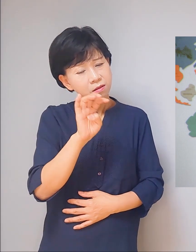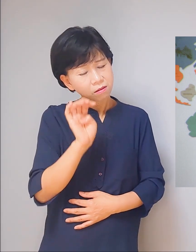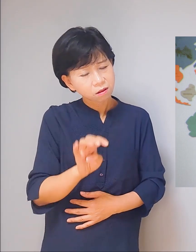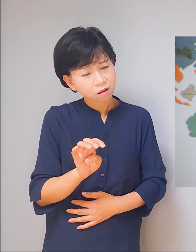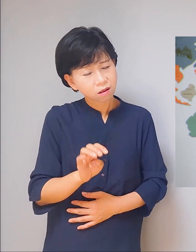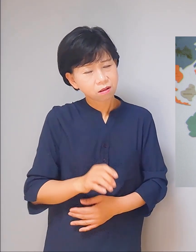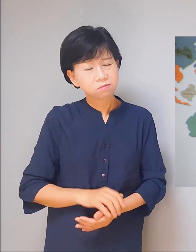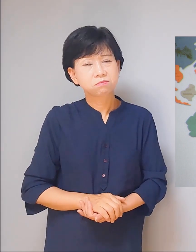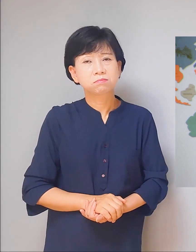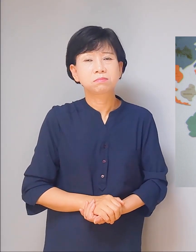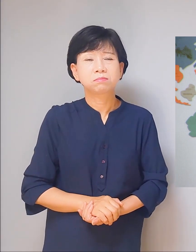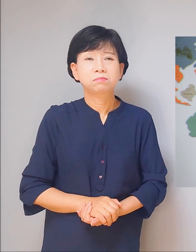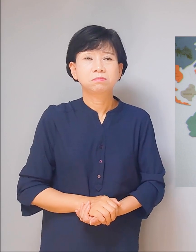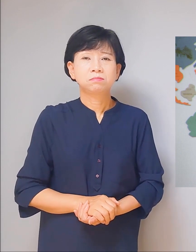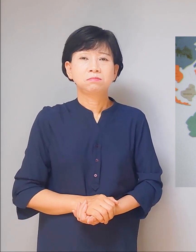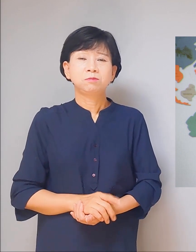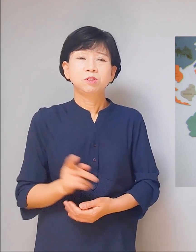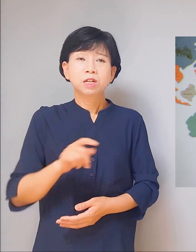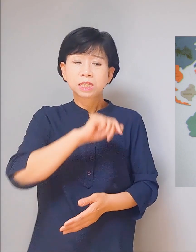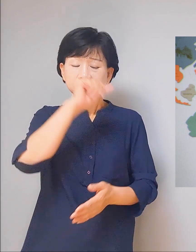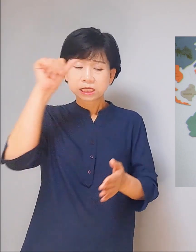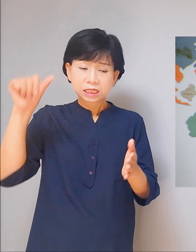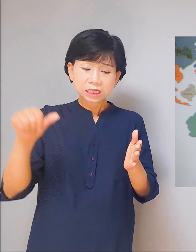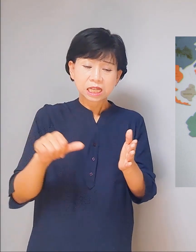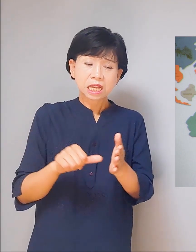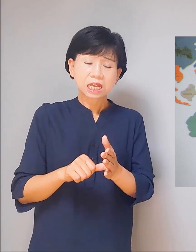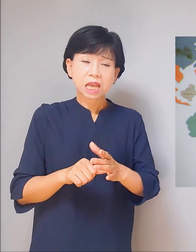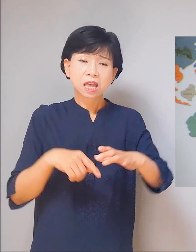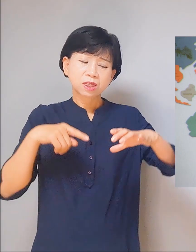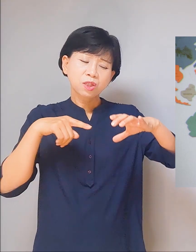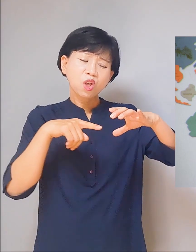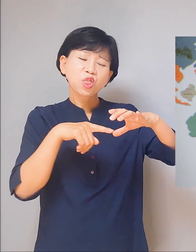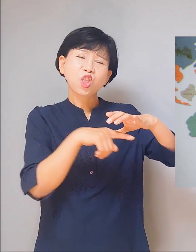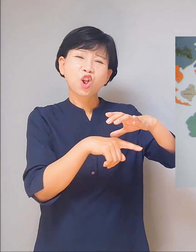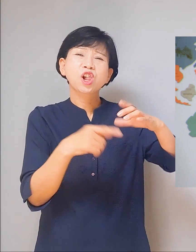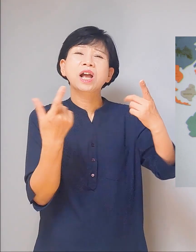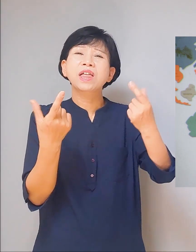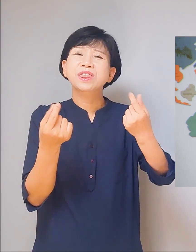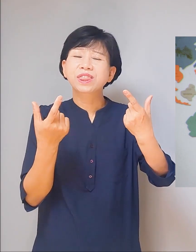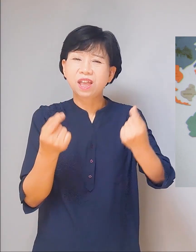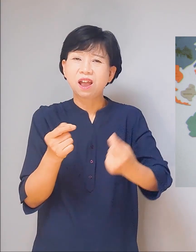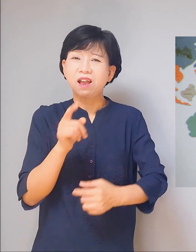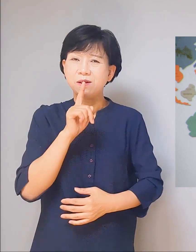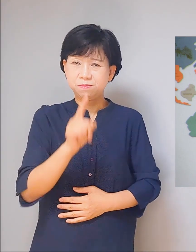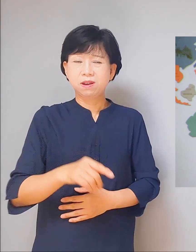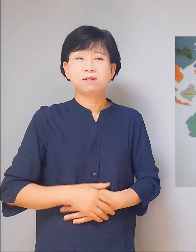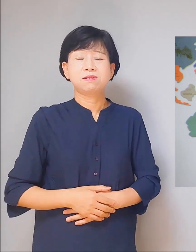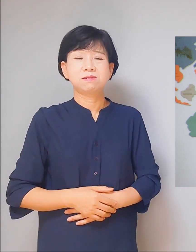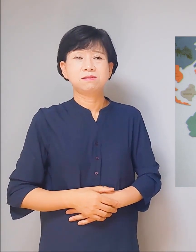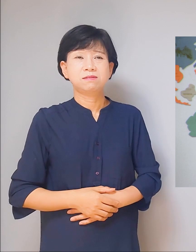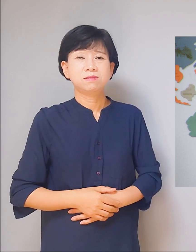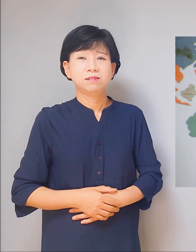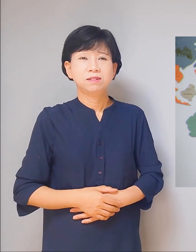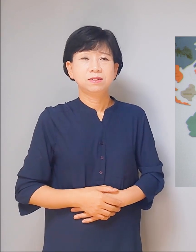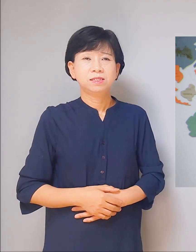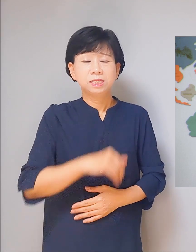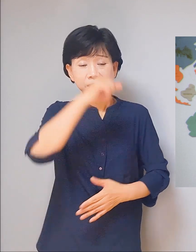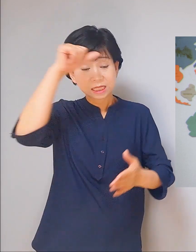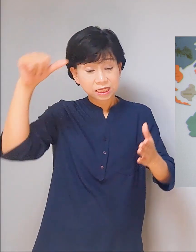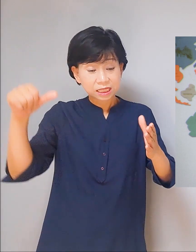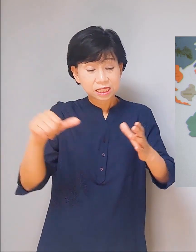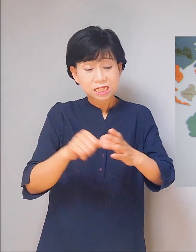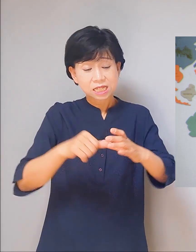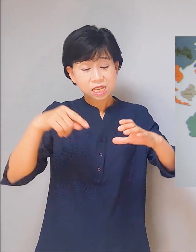있습니다. 그런 걸 뭐 인생의 터널이다라고 이야기하네요. 그런데 그 인생의